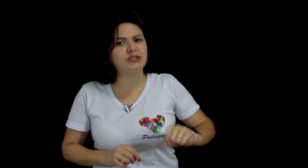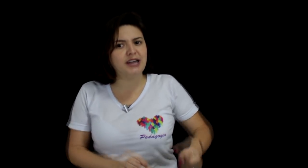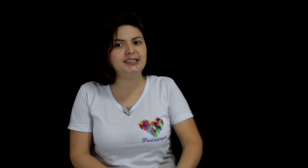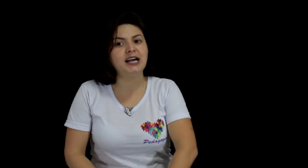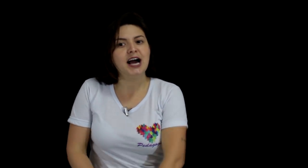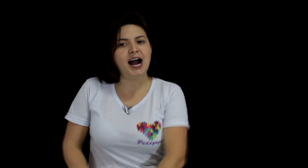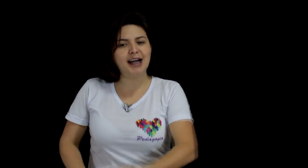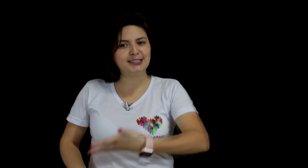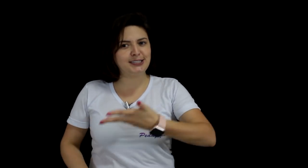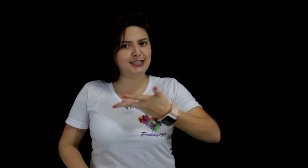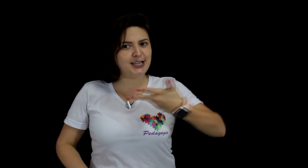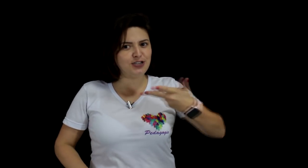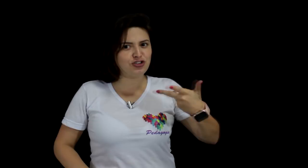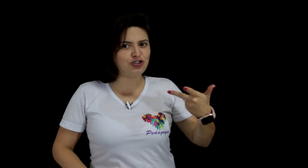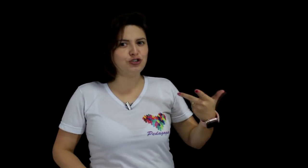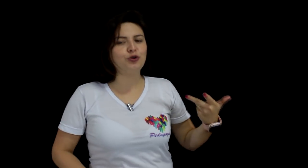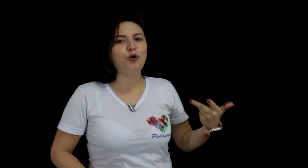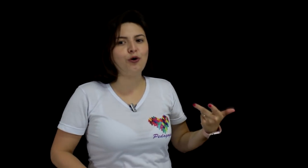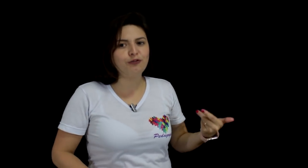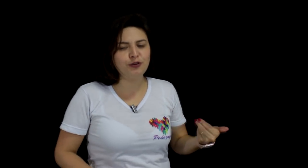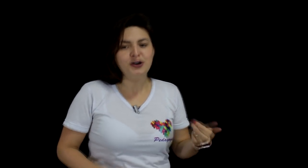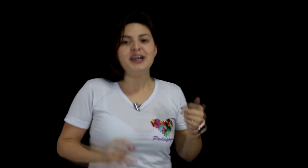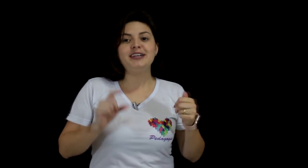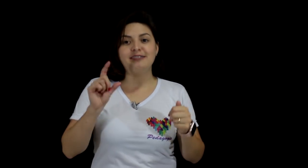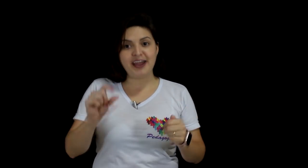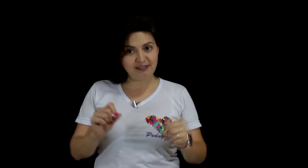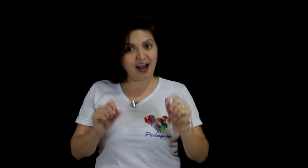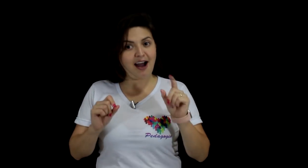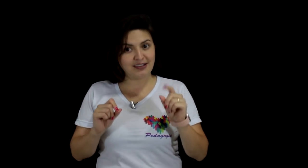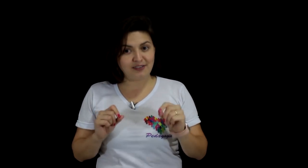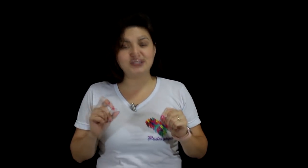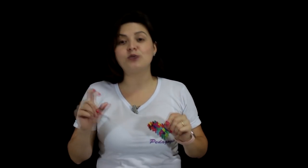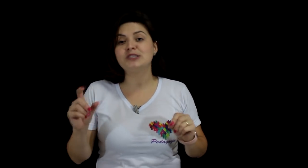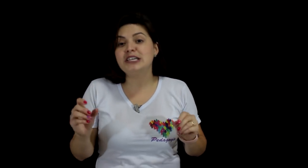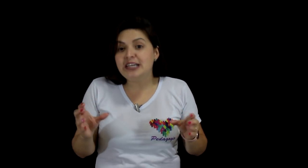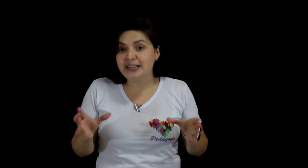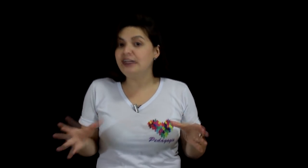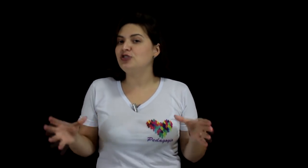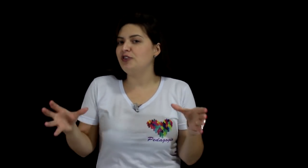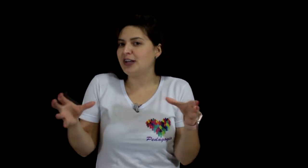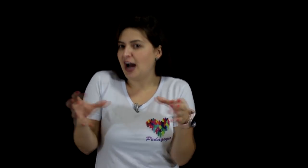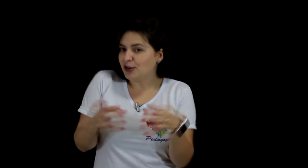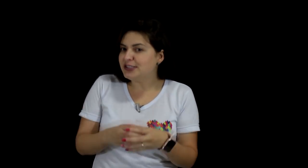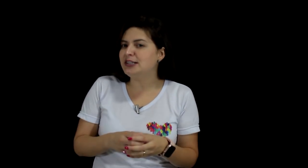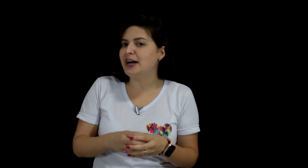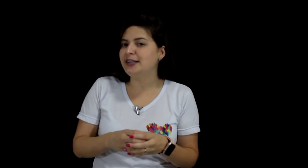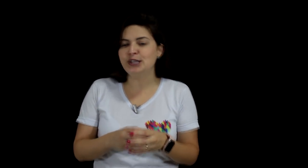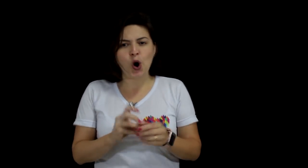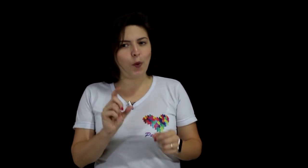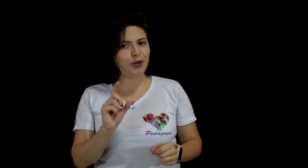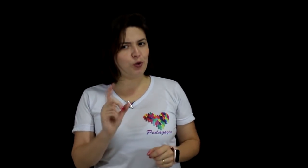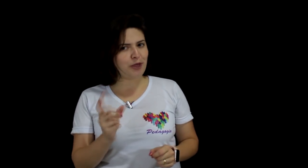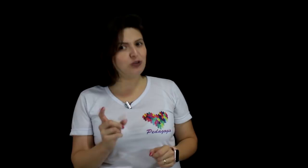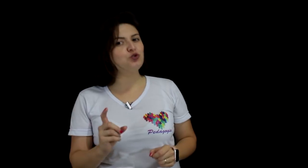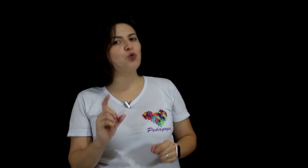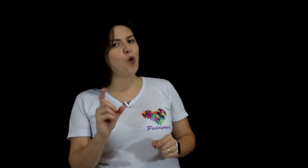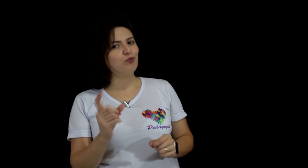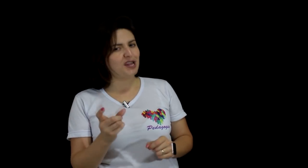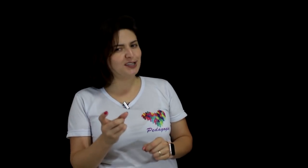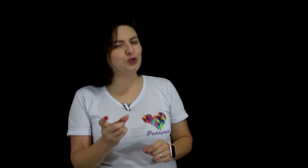sinais, assiste de novo e tenta até você conseguir identificar os sinais ou pelo menos o contexto do que a